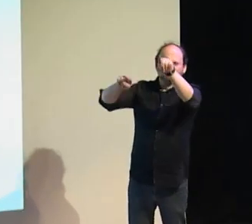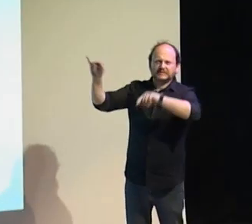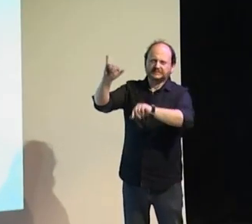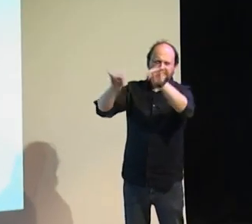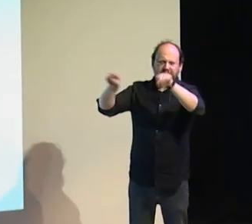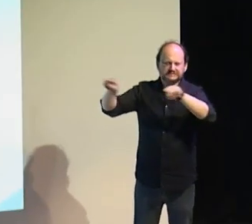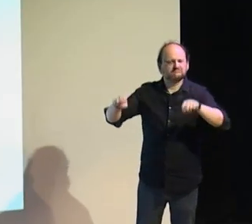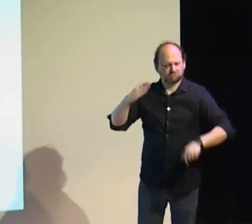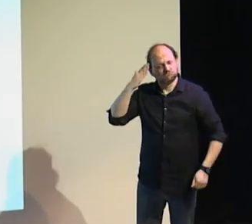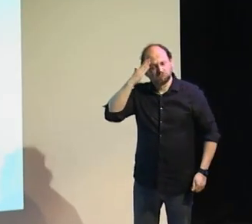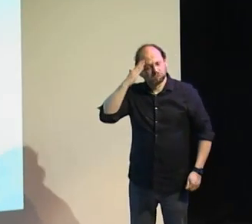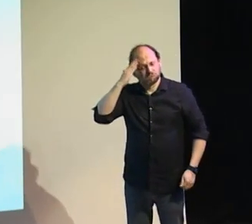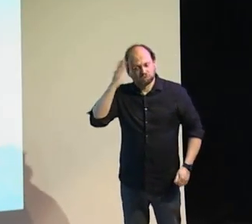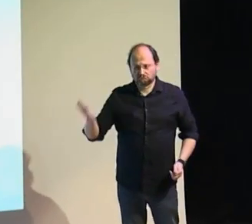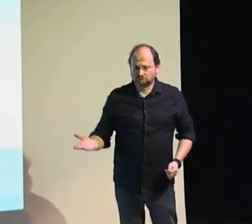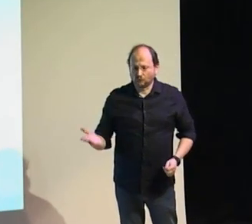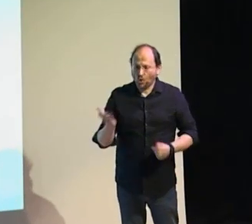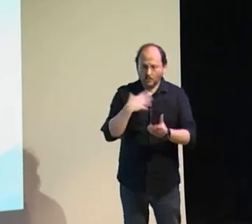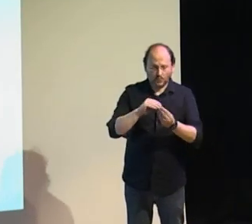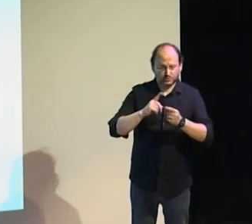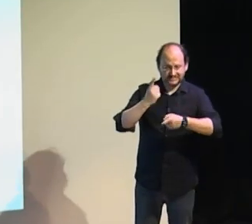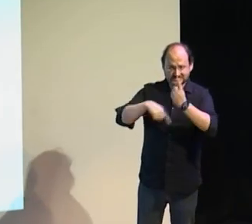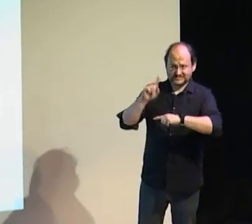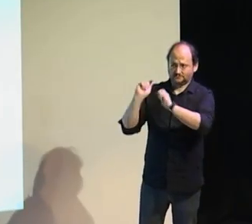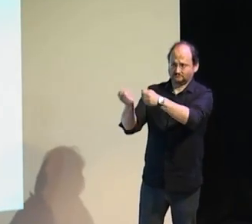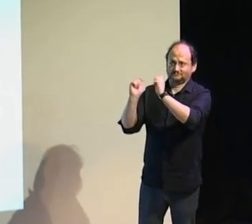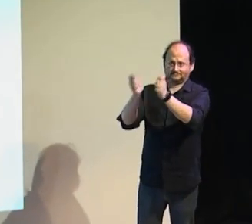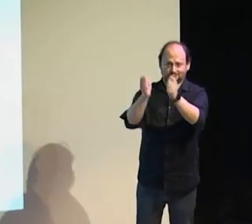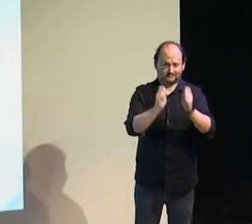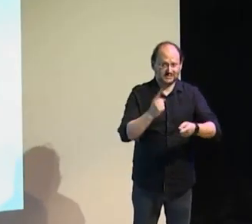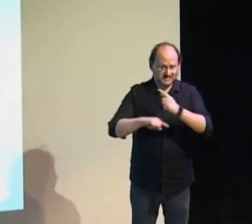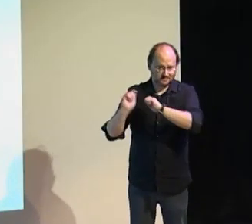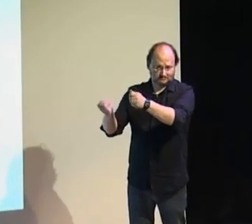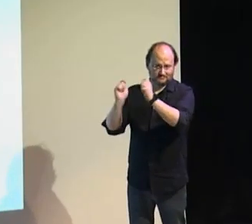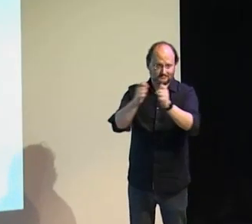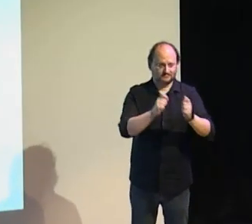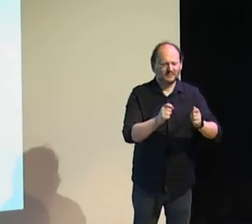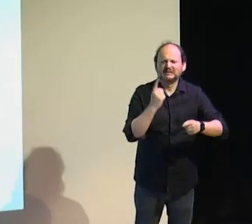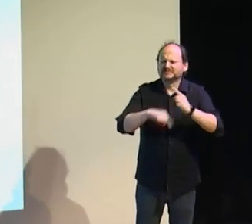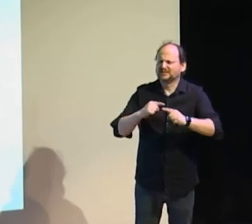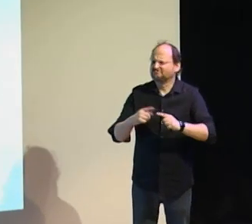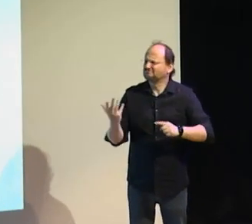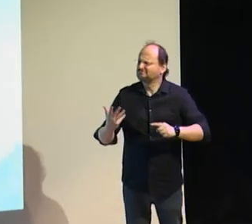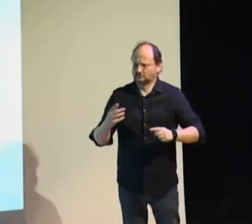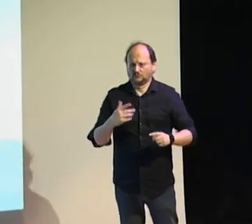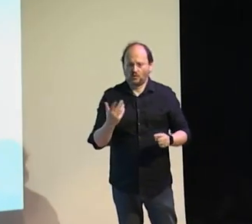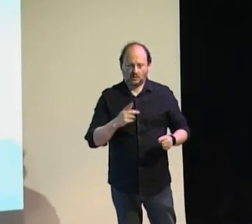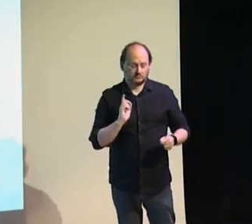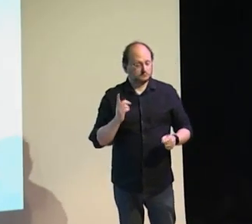Il y avait tout un tas de hiérarchies au niveau de la royauté, et en fait les sourds connaissaient cette hiérarchie, et il leur attribuait